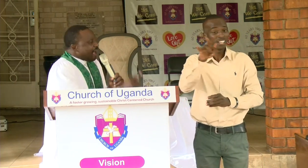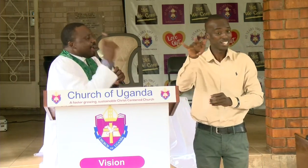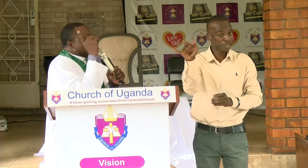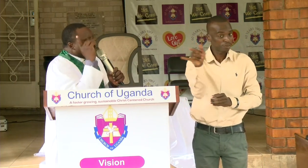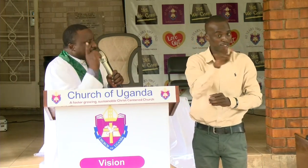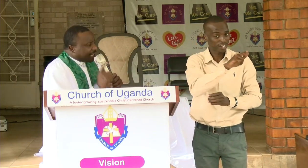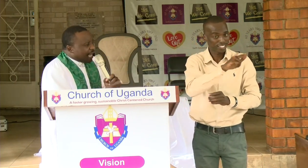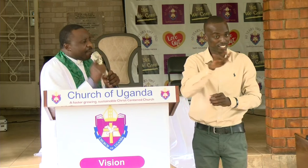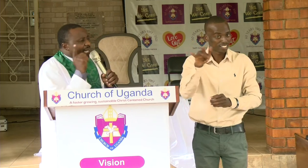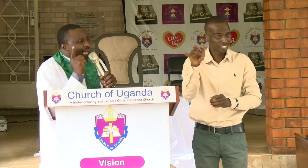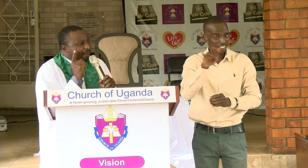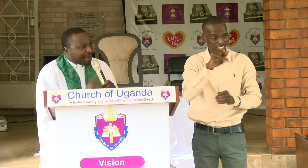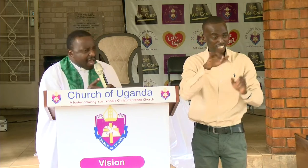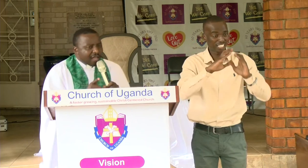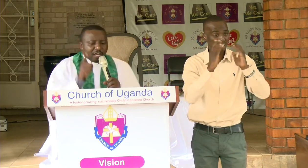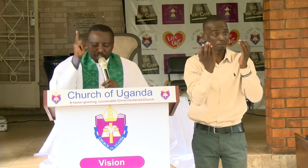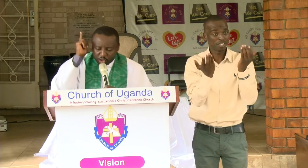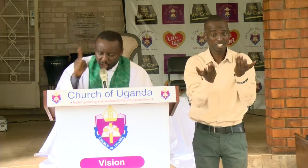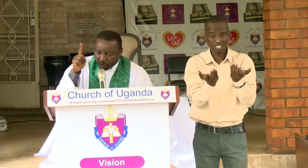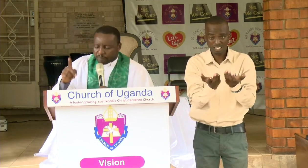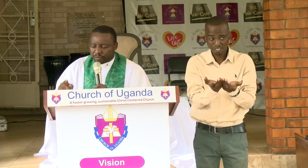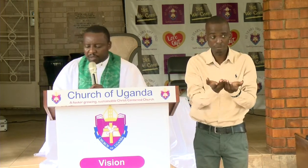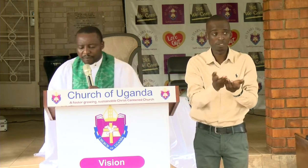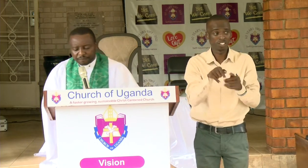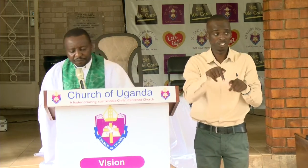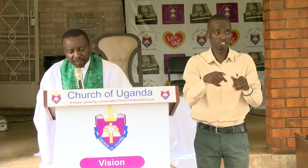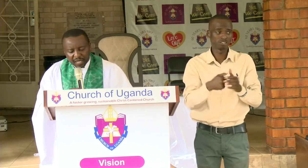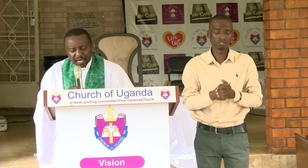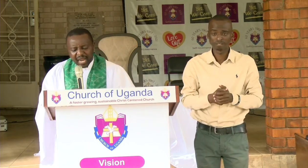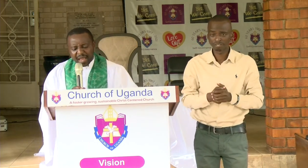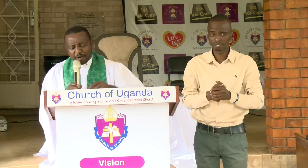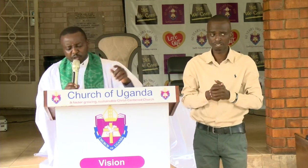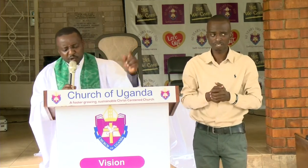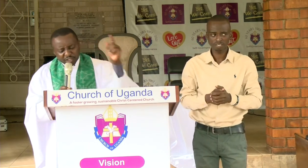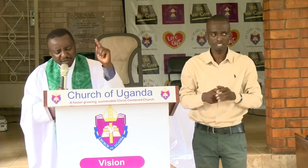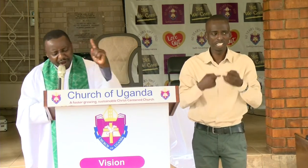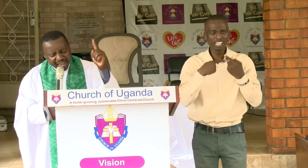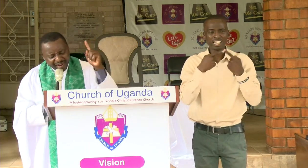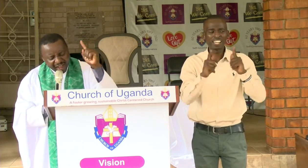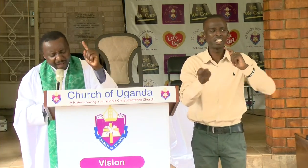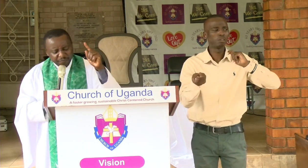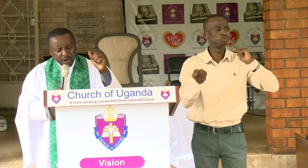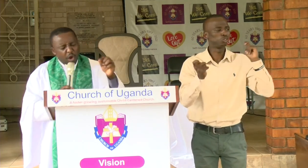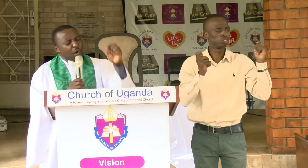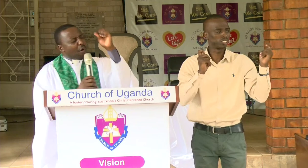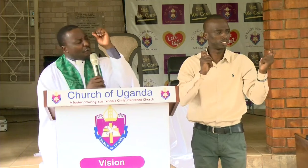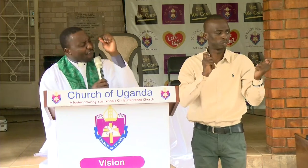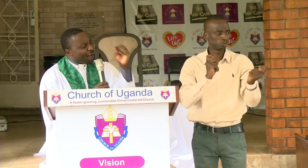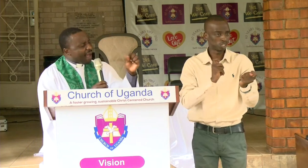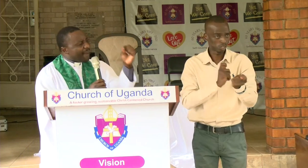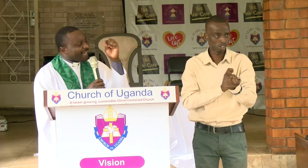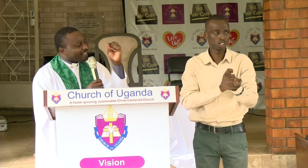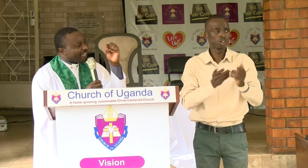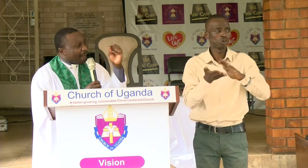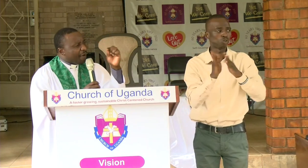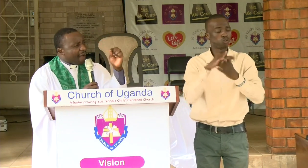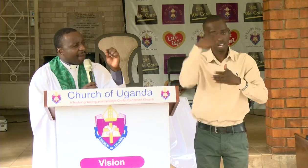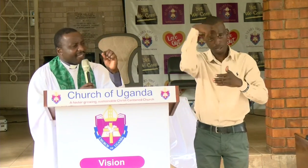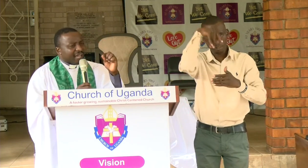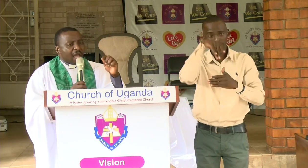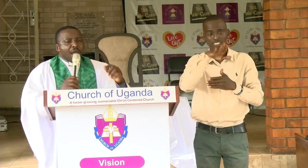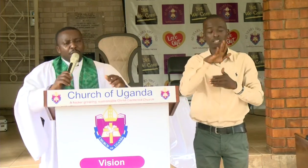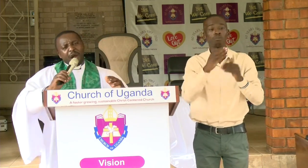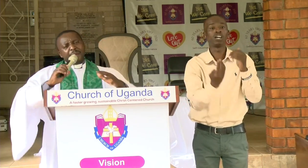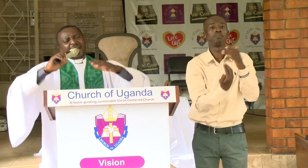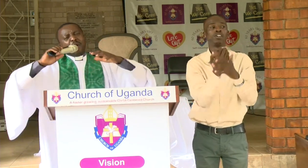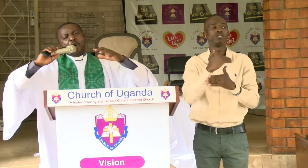Temufaananyizibwa ng'emirembe gino. Naye mukyusibwenga olw'okufuula amagezi gammwe